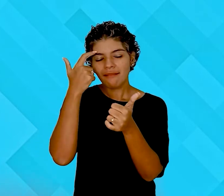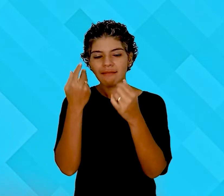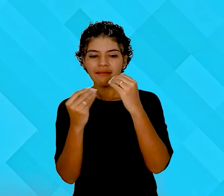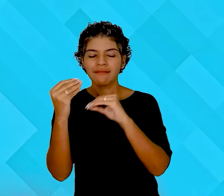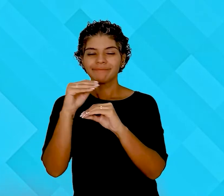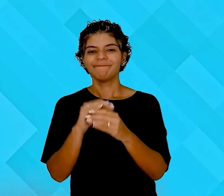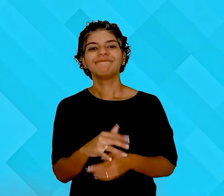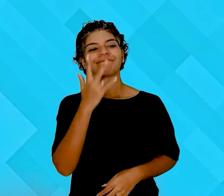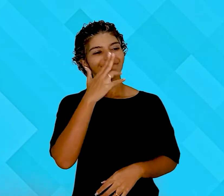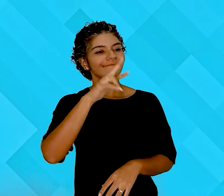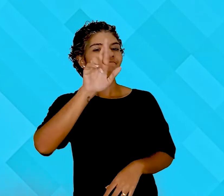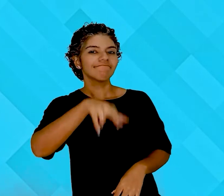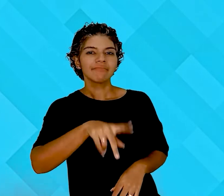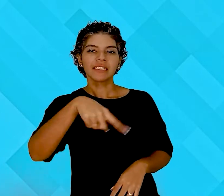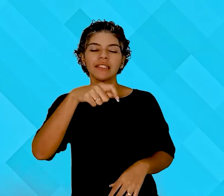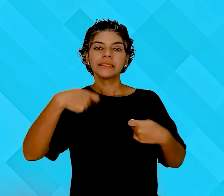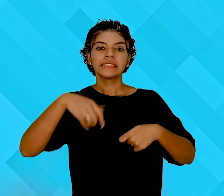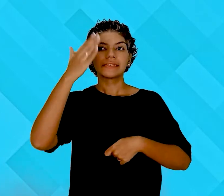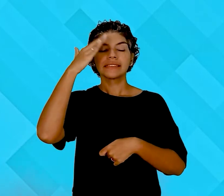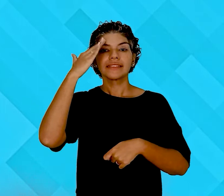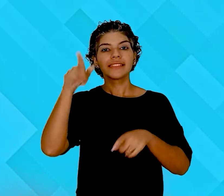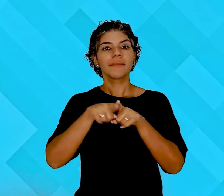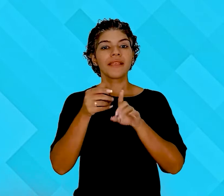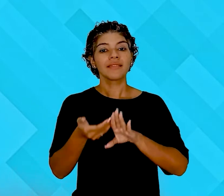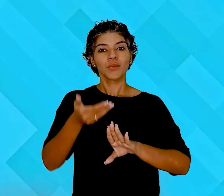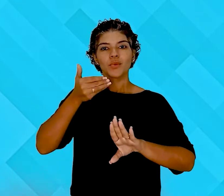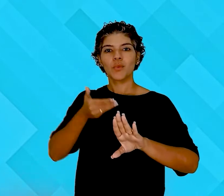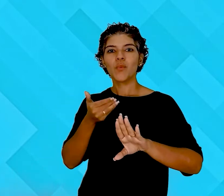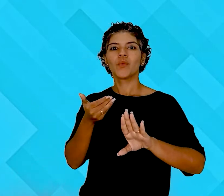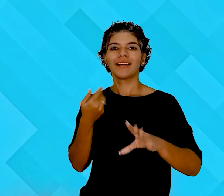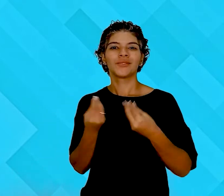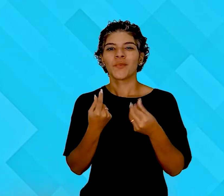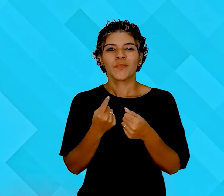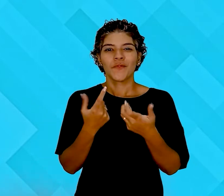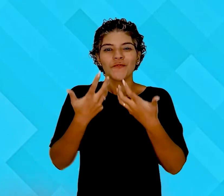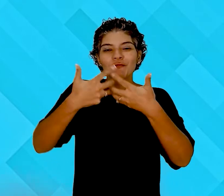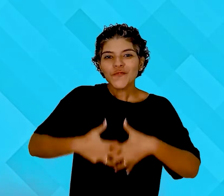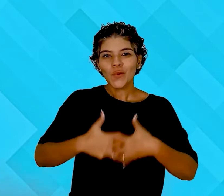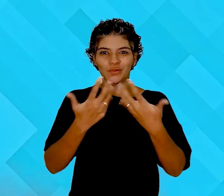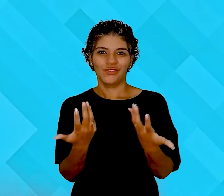produzido na gente também essa sensação de desejos que são internos, né, que isso está colocado de alguma